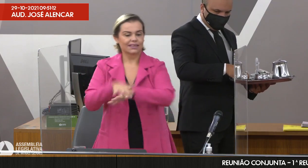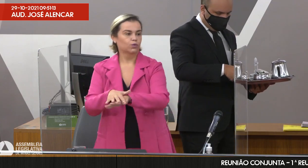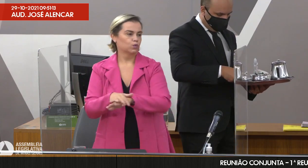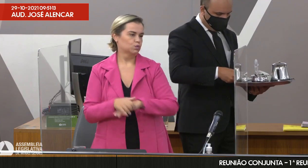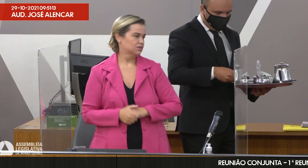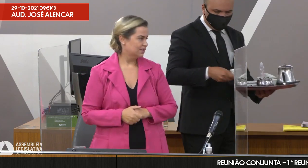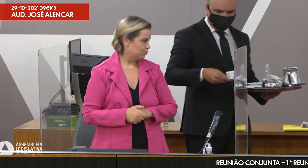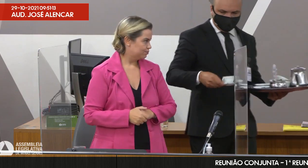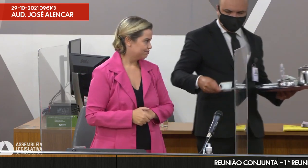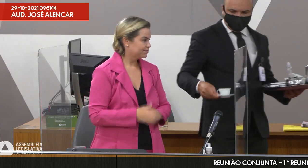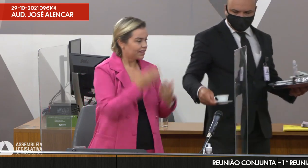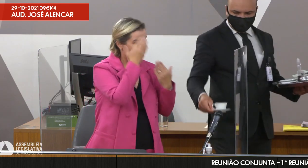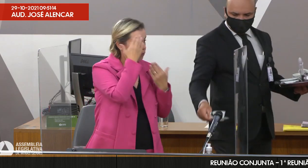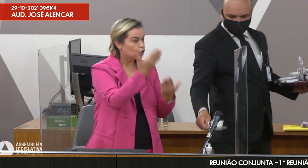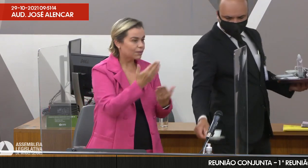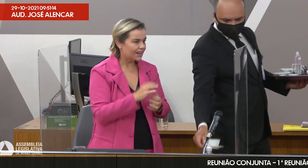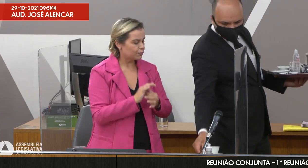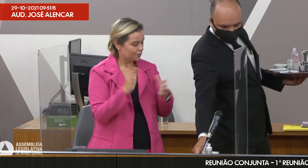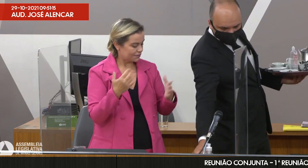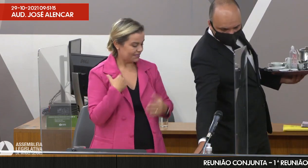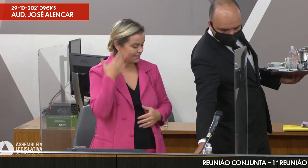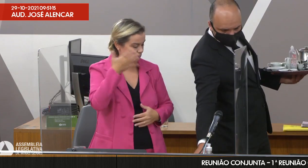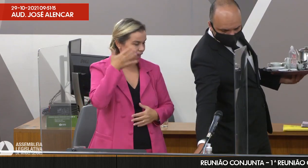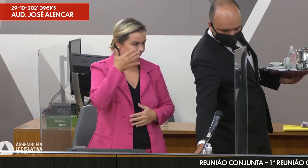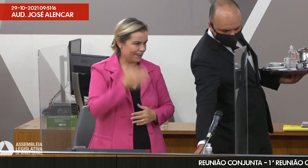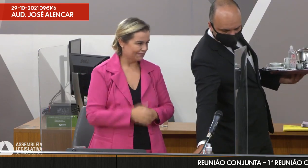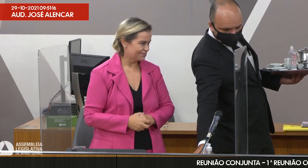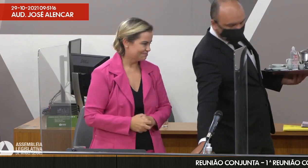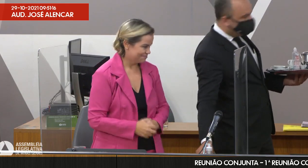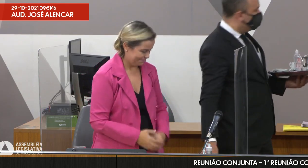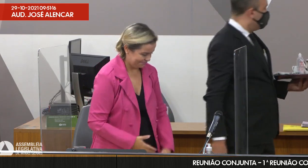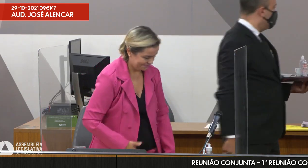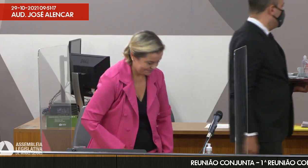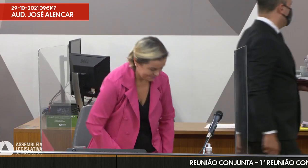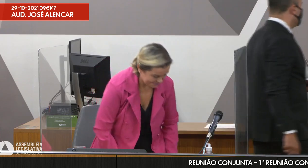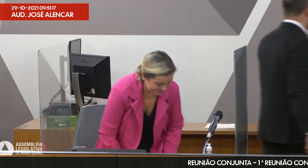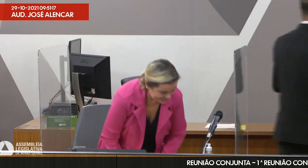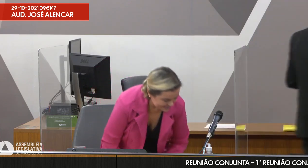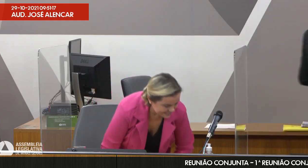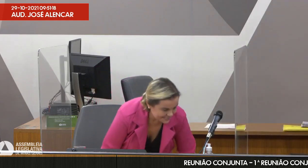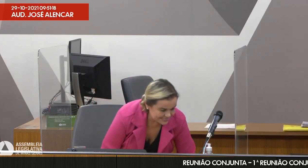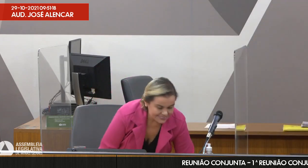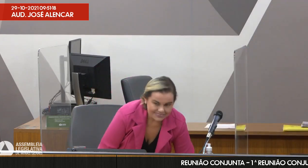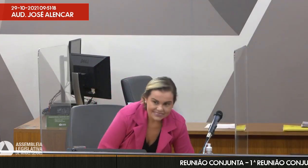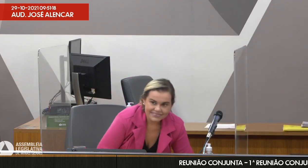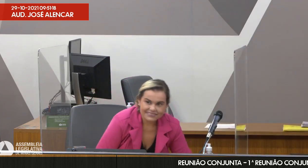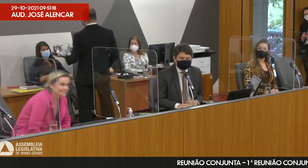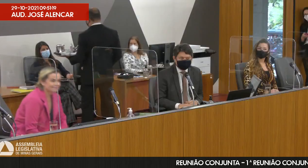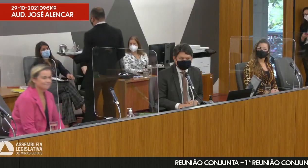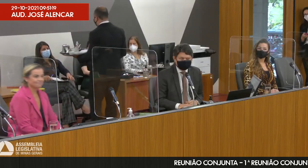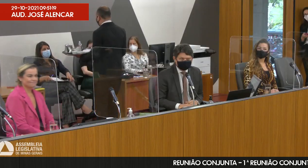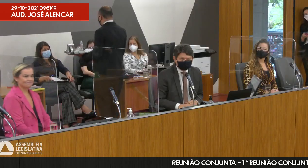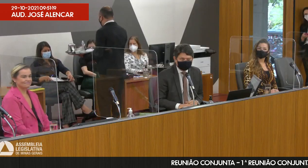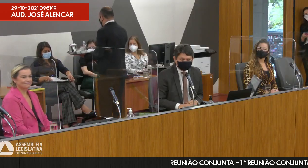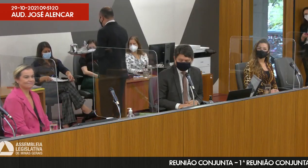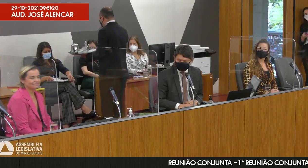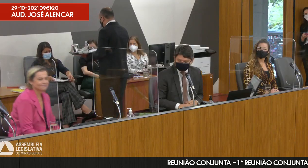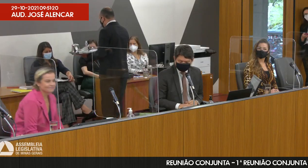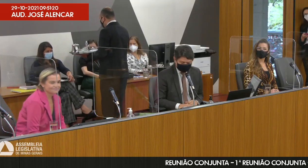Eu tenho dito isso em todos os espaços que visito. É importante lembrarmos sempre. Mais uma vez, eu agradeço a oportunidade. Obrigada